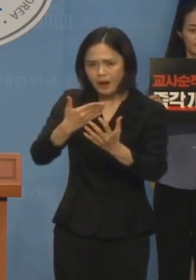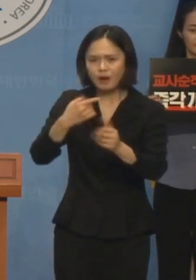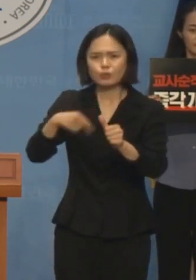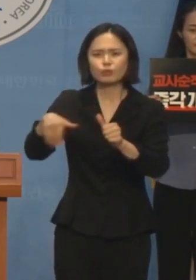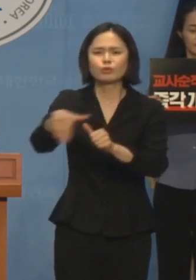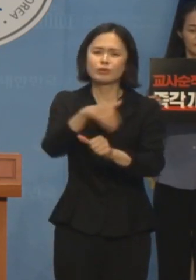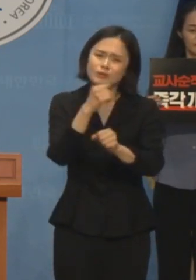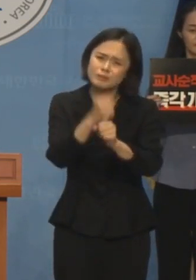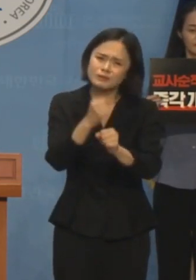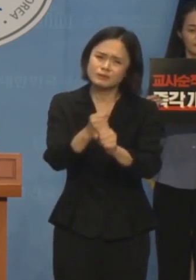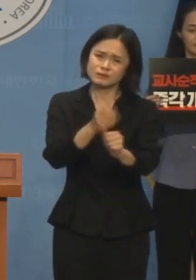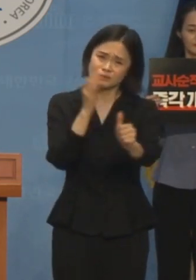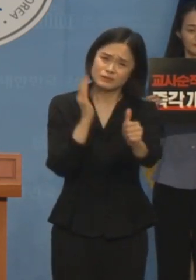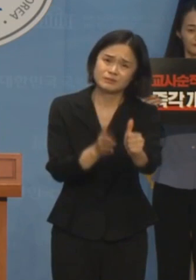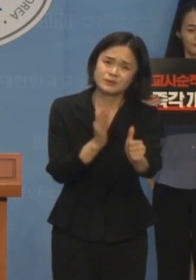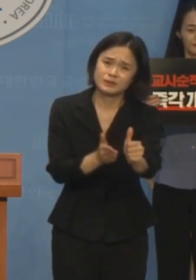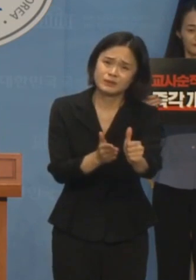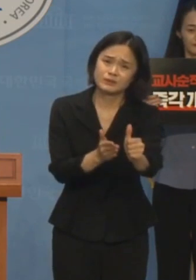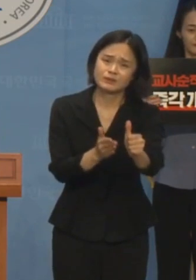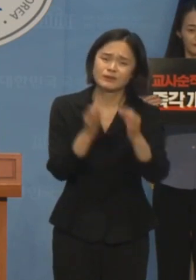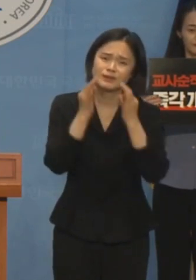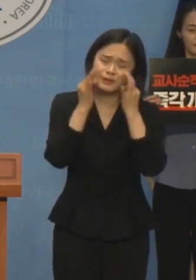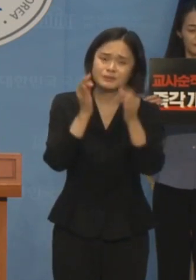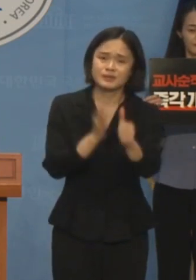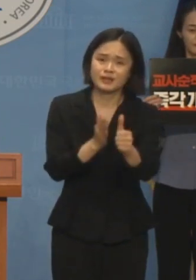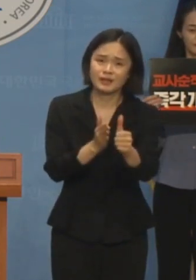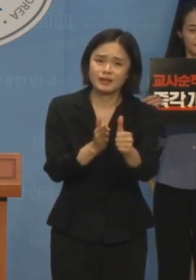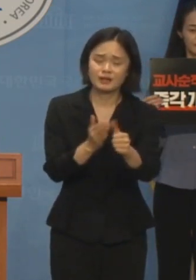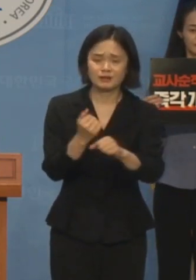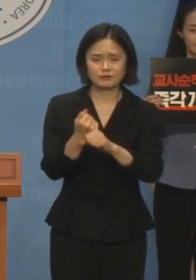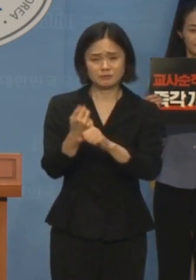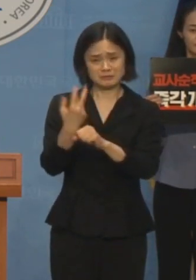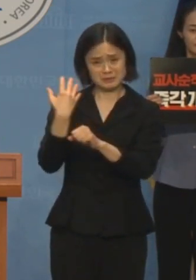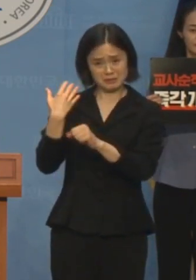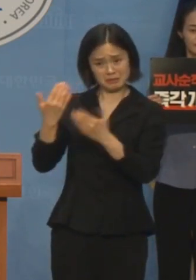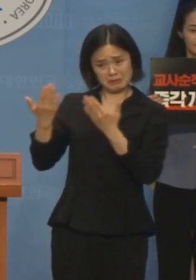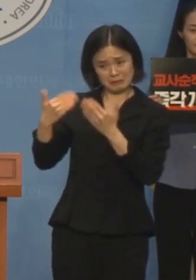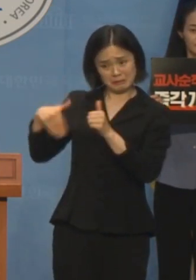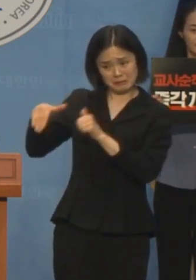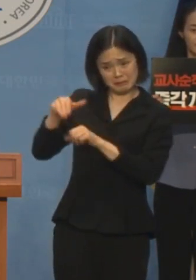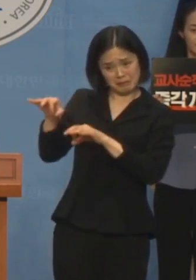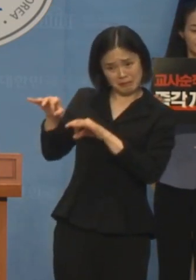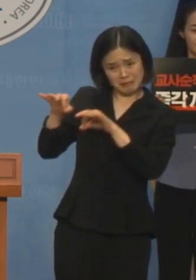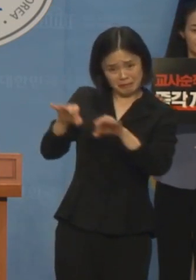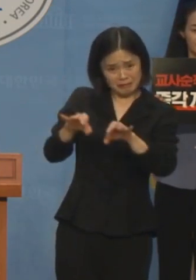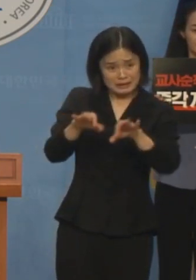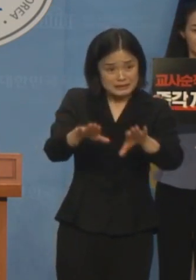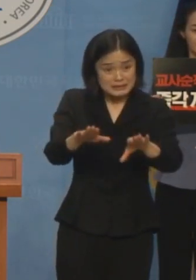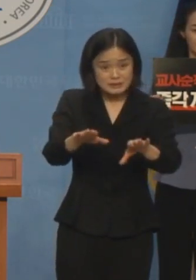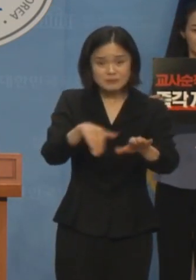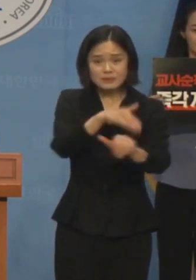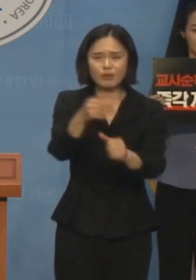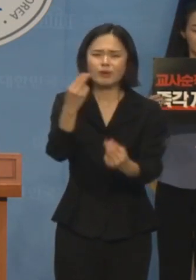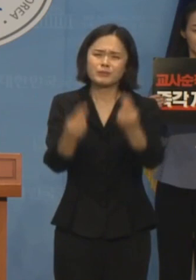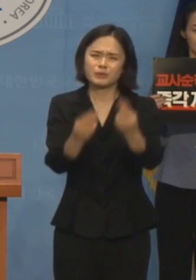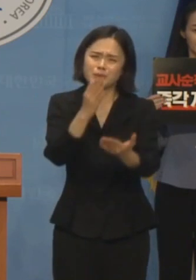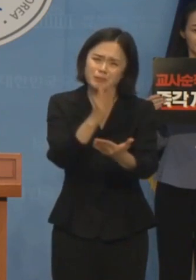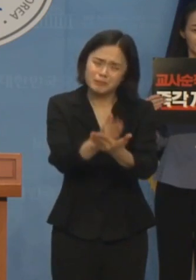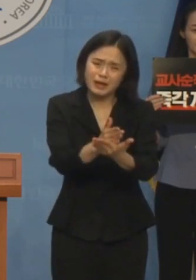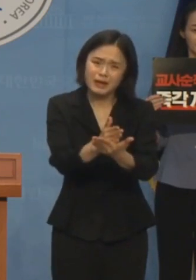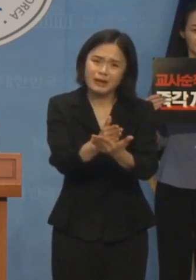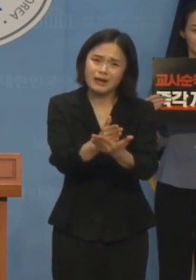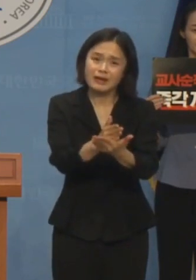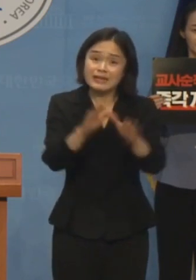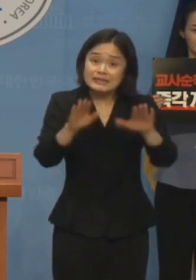주시길 간곡히 부탁드립니다. 수십 년 전의 학교를 지금의 학교와 비교하지 않으셨으면 좋겠습니다. 현재